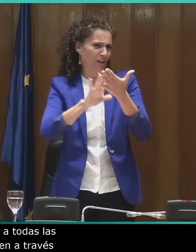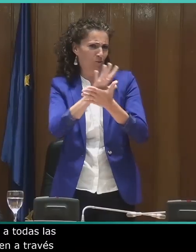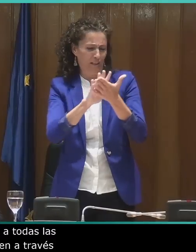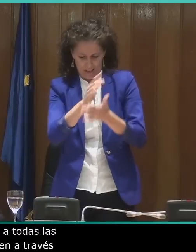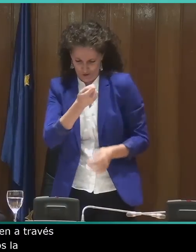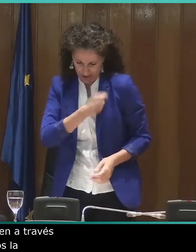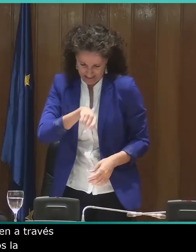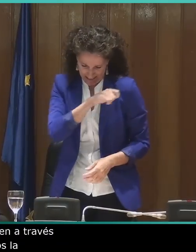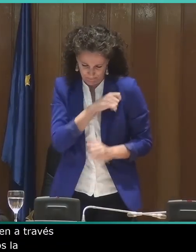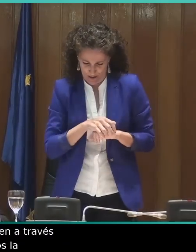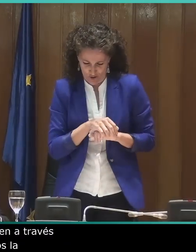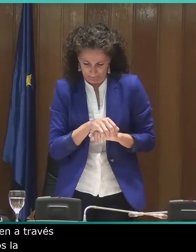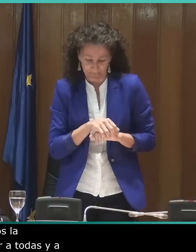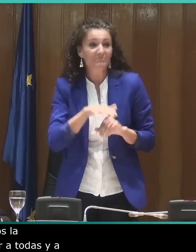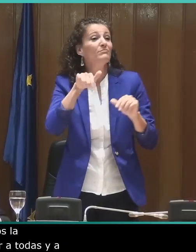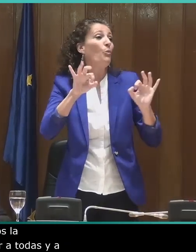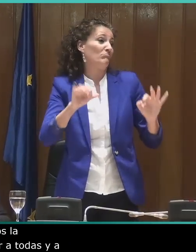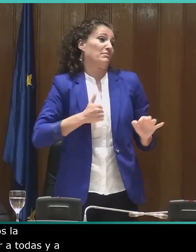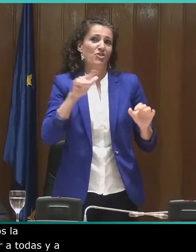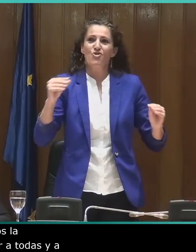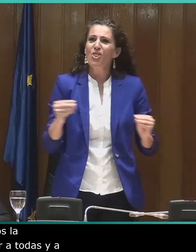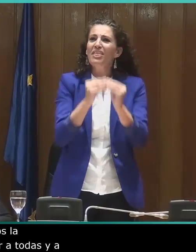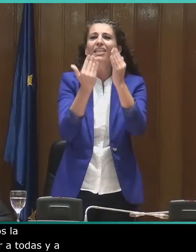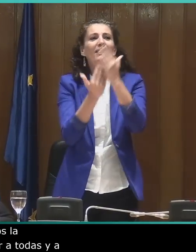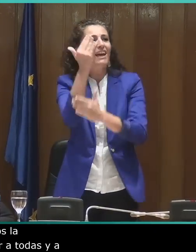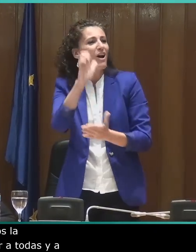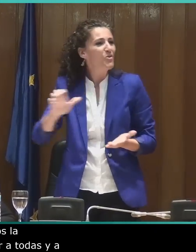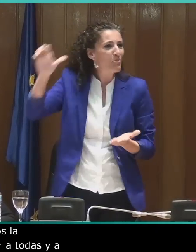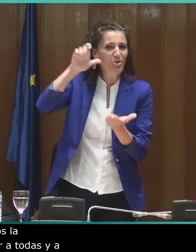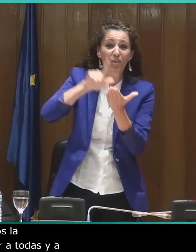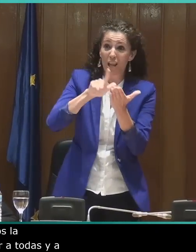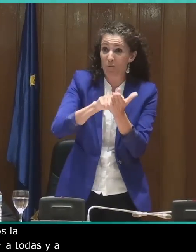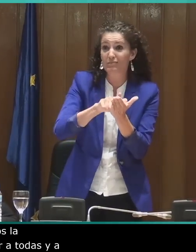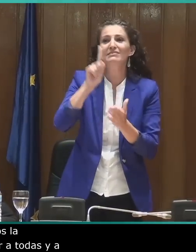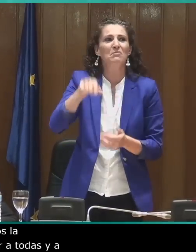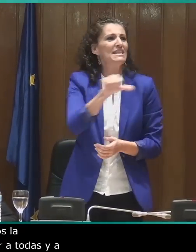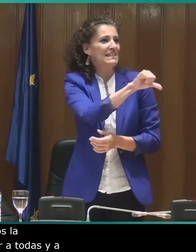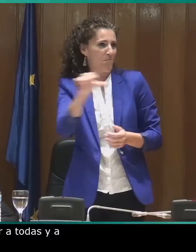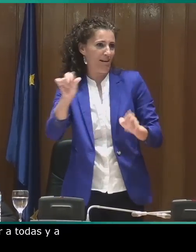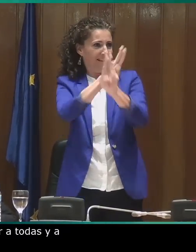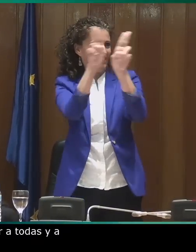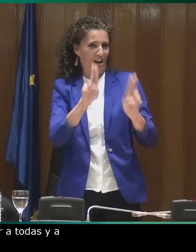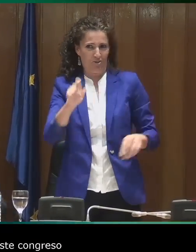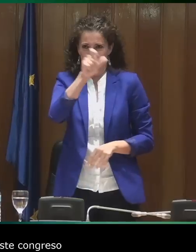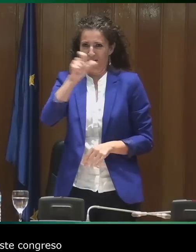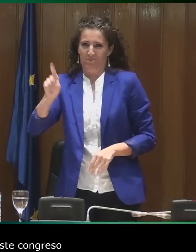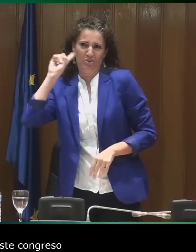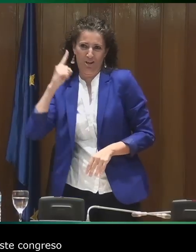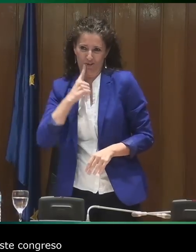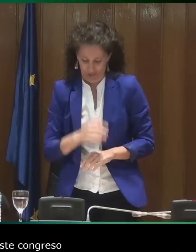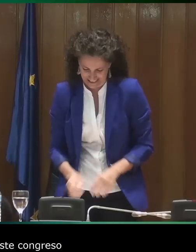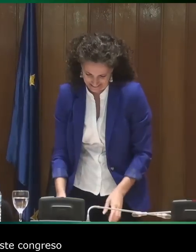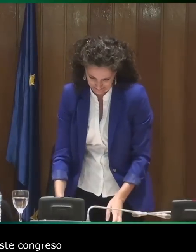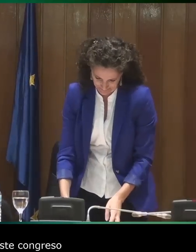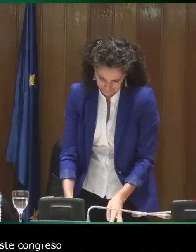CENESA sobre Investigación de la Lengua de Signos Española. Que además, esta celebración coincide con el Año Europeo de la Lengua y la Semana